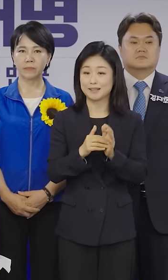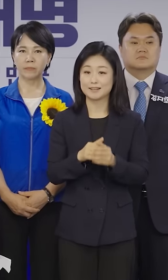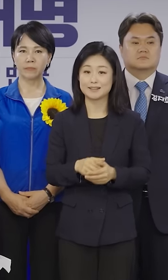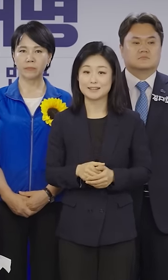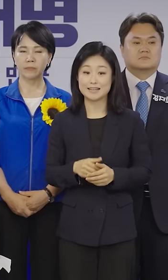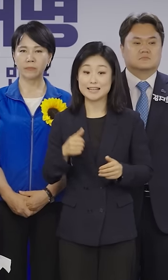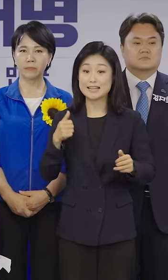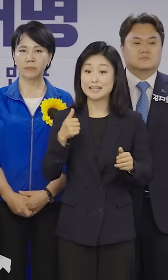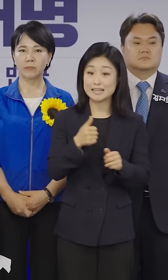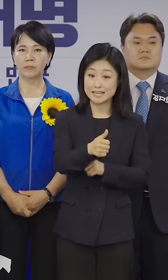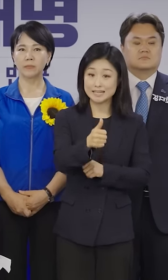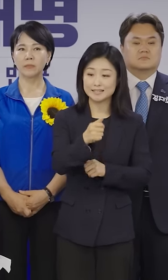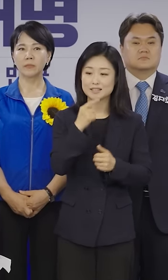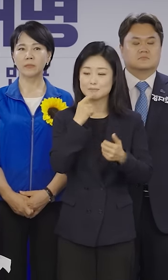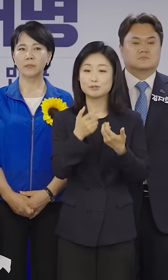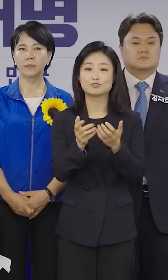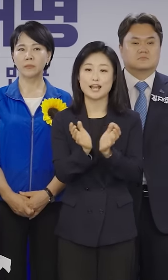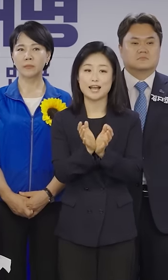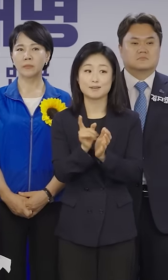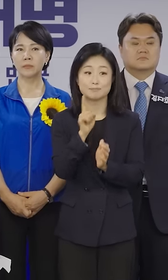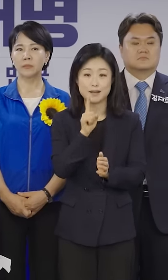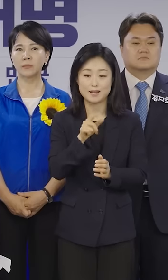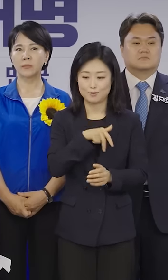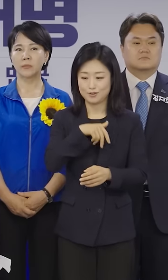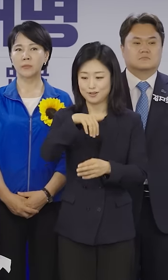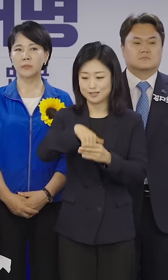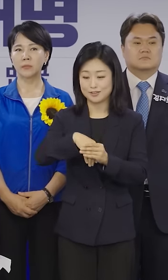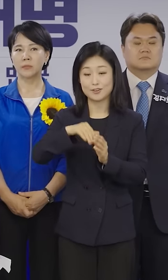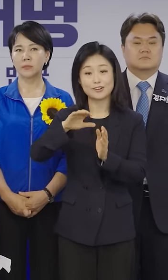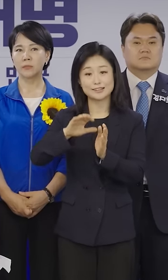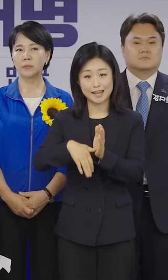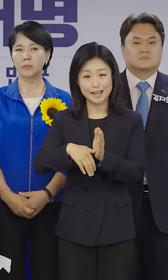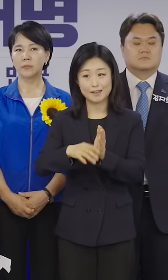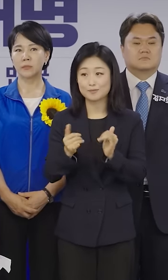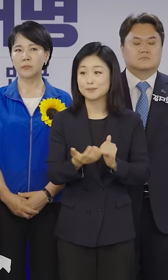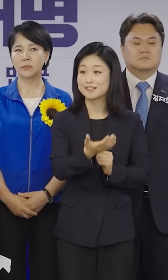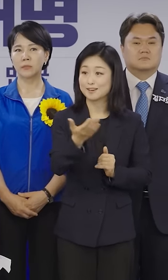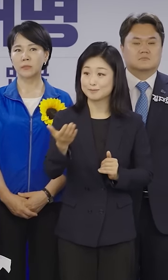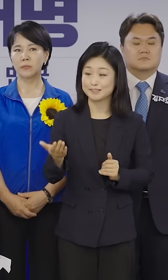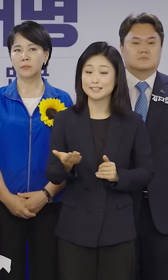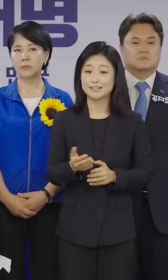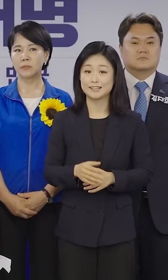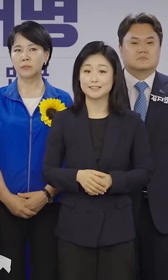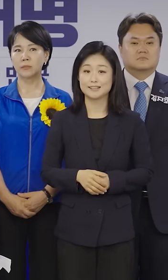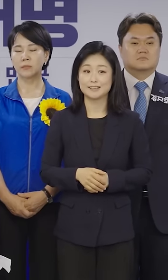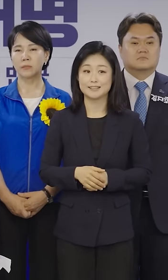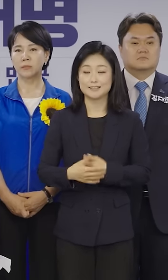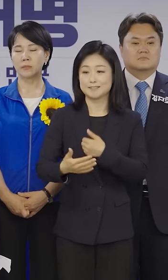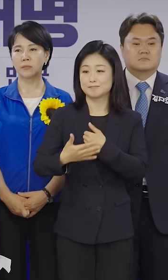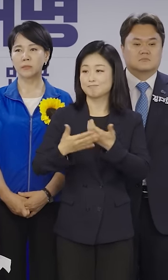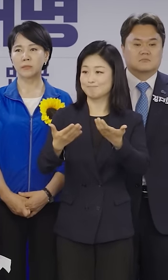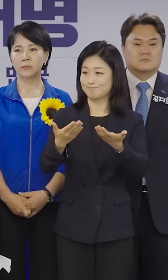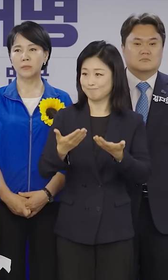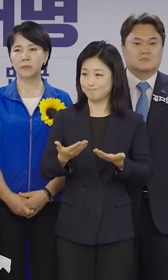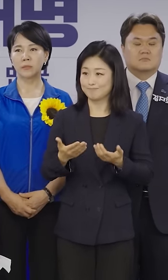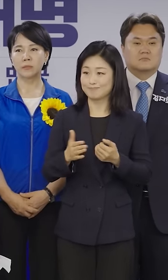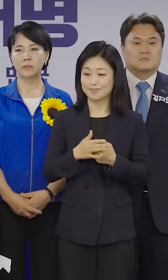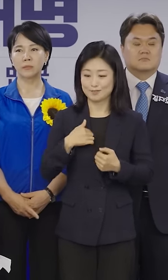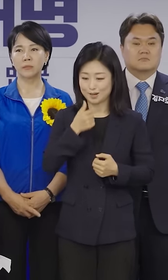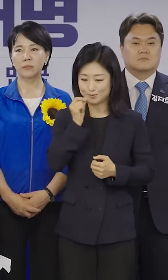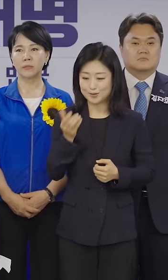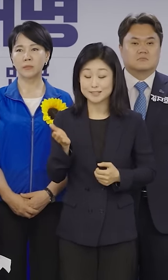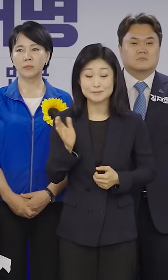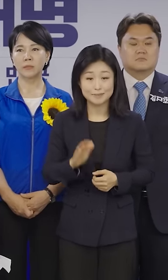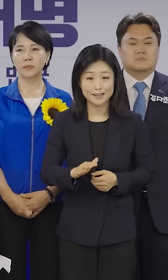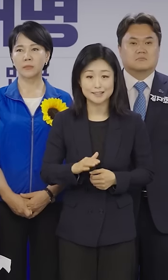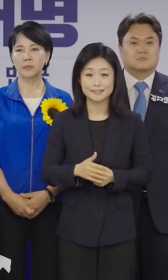이기는 민주당, 사실은 총선에서 어쨌든 국민들의 성원으로 저희가 부족한